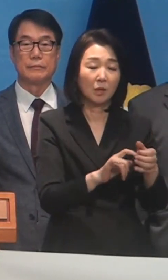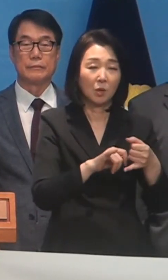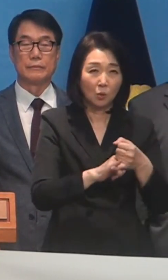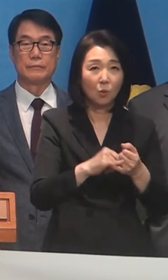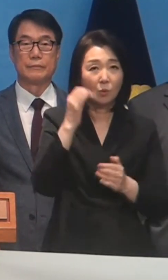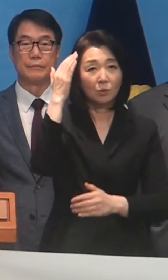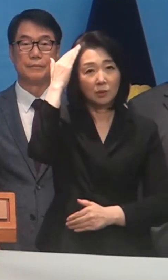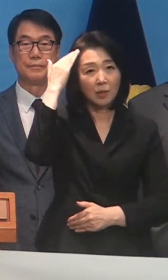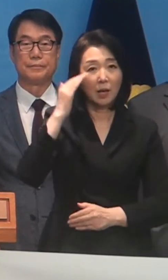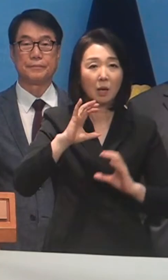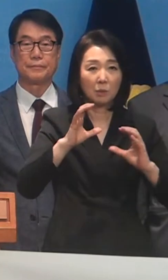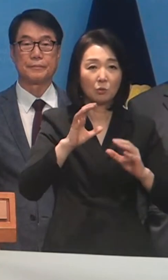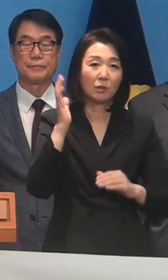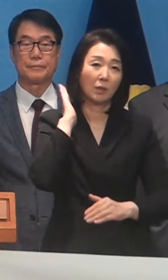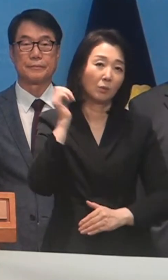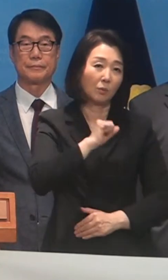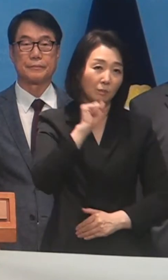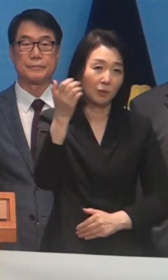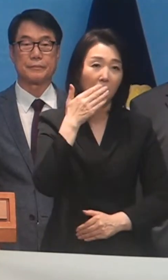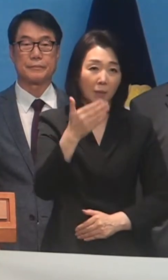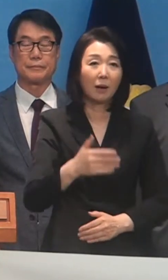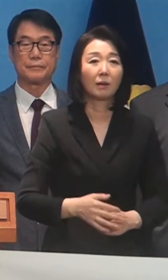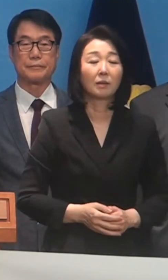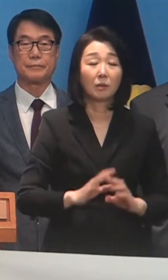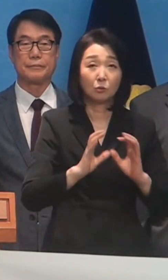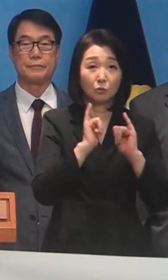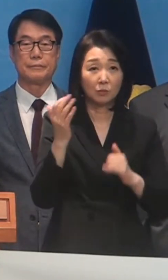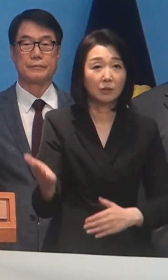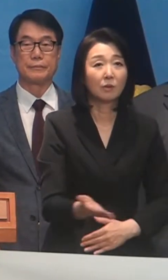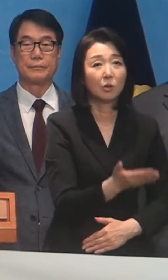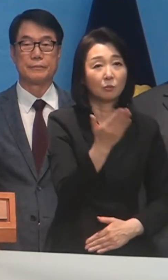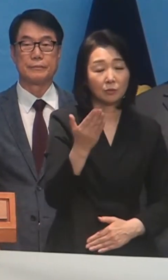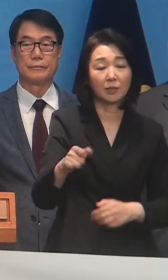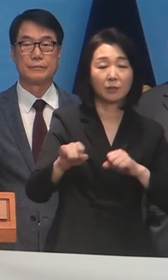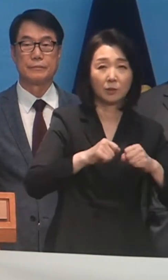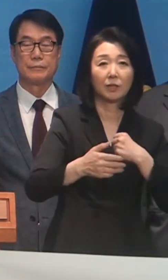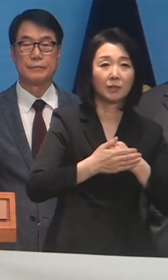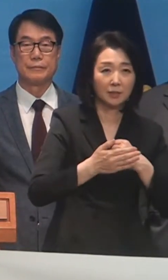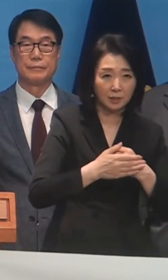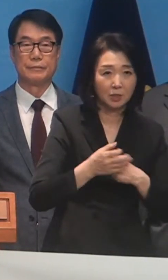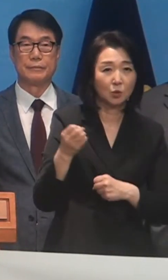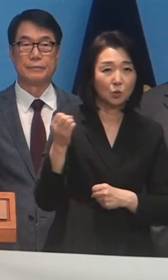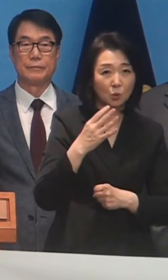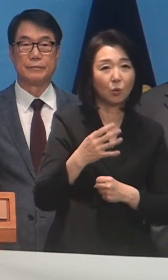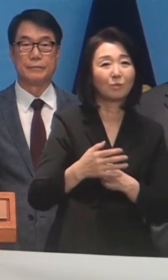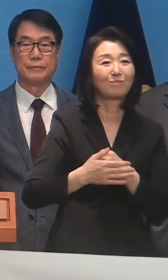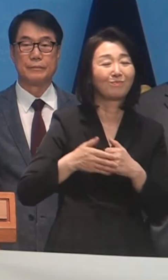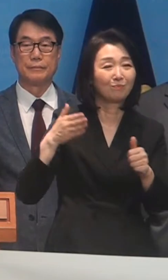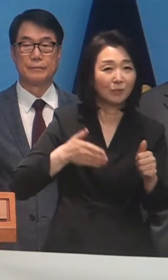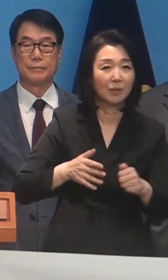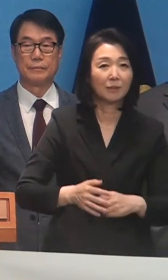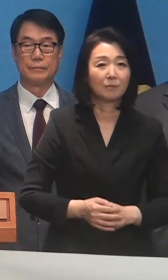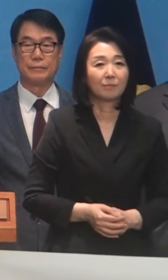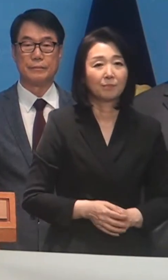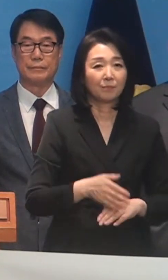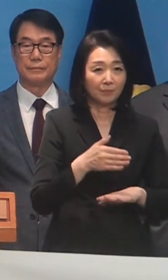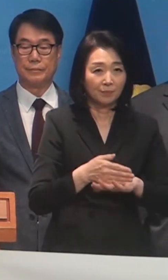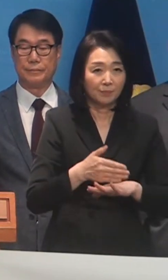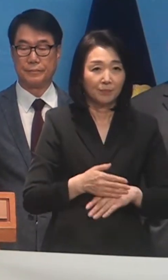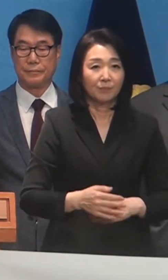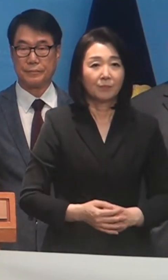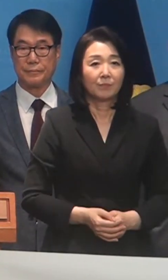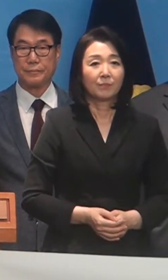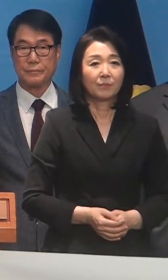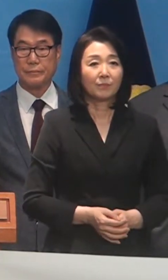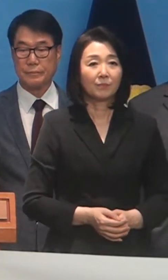반드시 대한민국의 대통령이 되어야 합니다. 국민 여러분의 적극적인 지지와 성원을 부탁드립니다. 감사합니다.